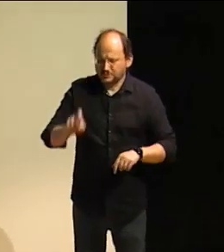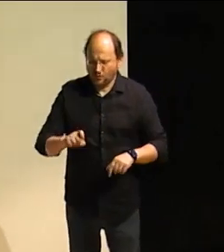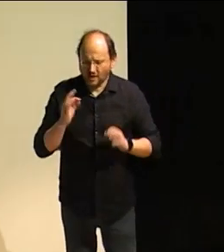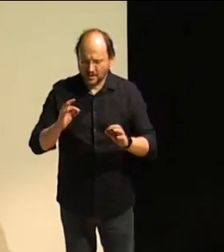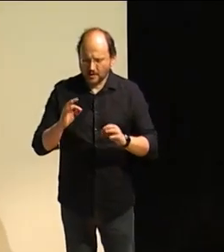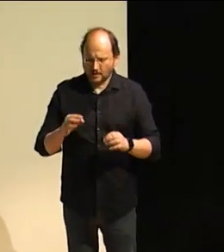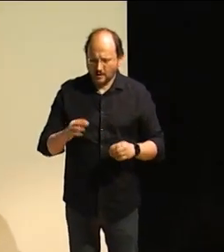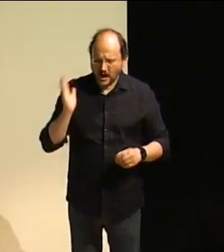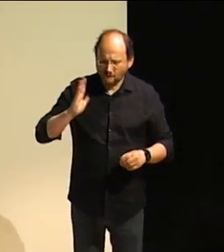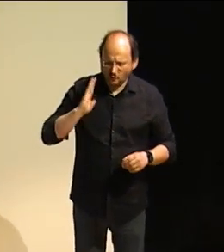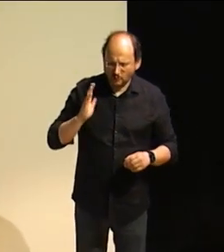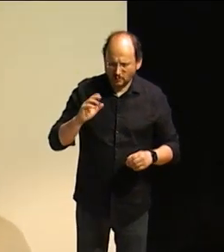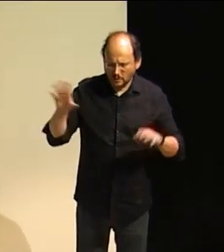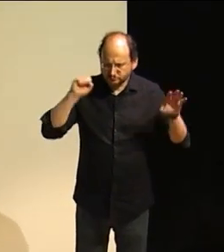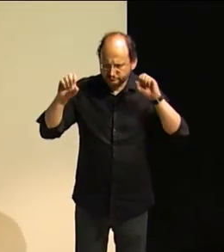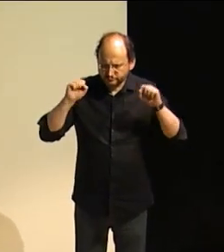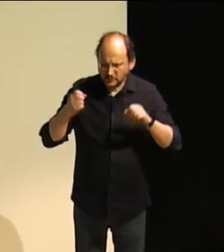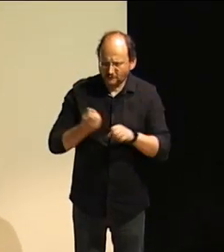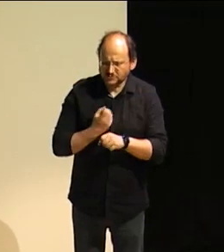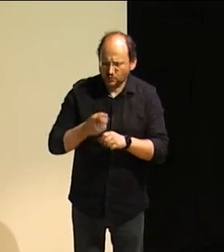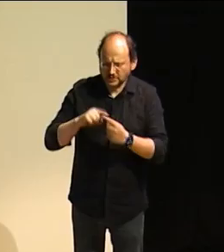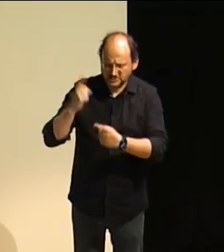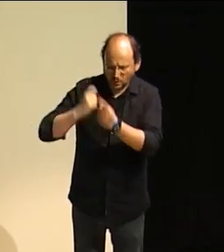Alors, j'ai une deuxième question. Alors, je fais le relais encore une fois.